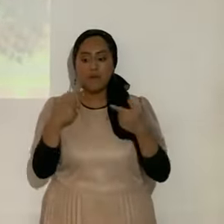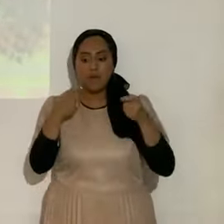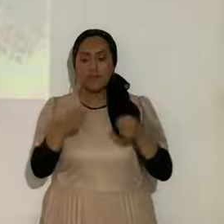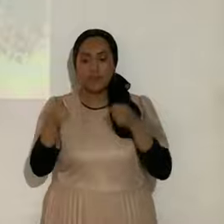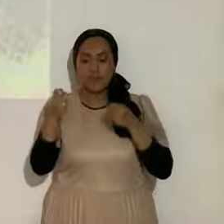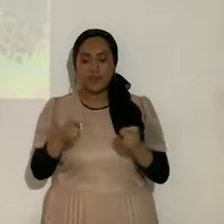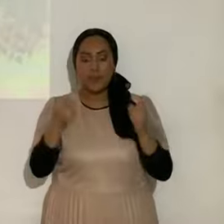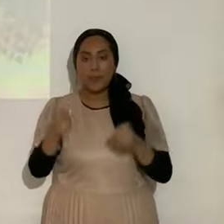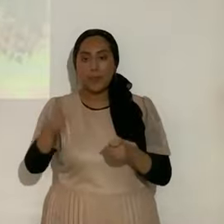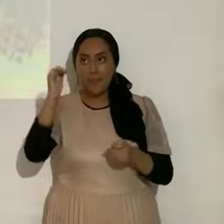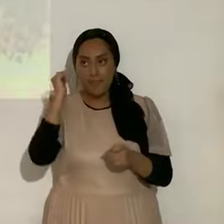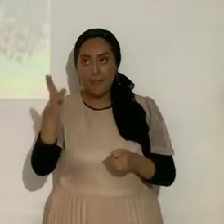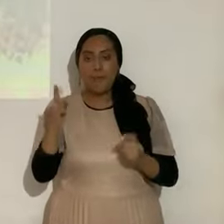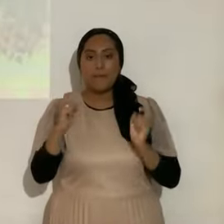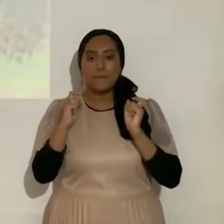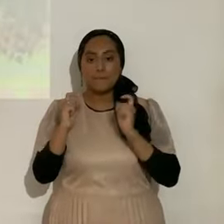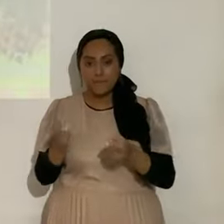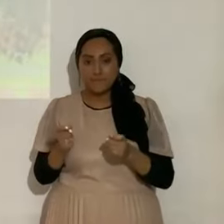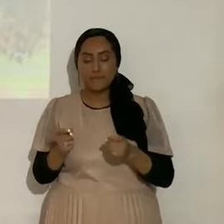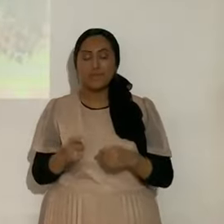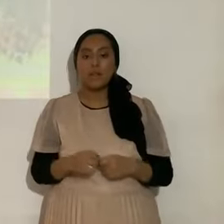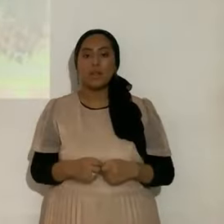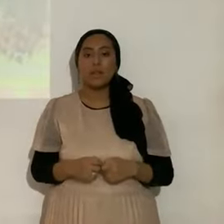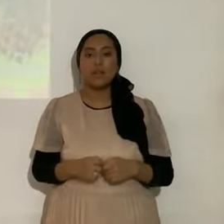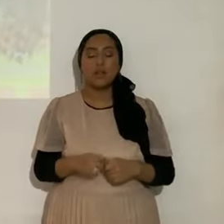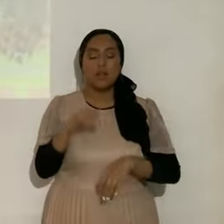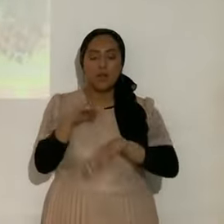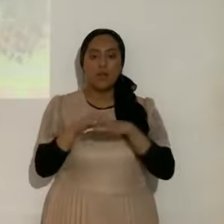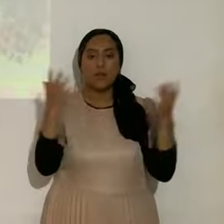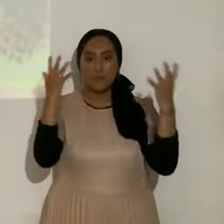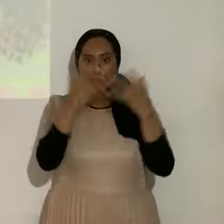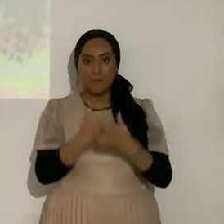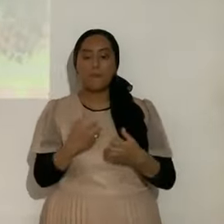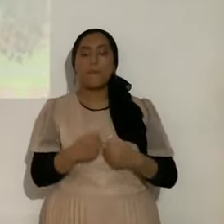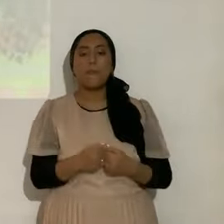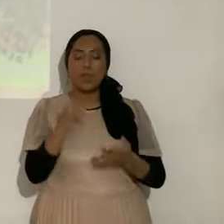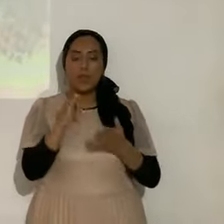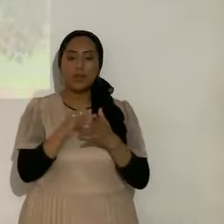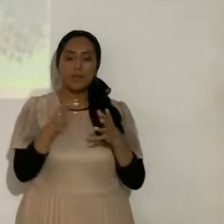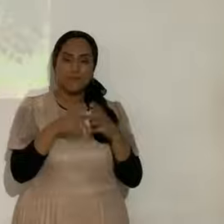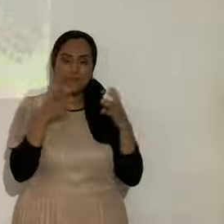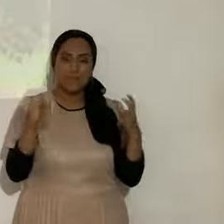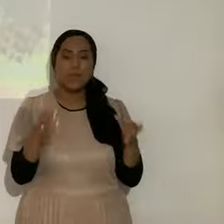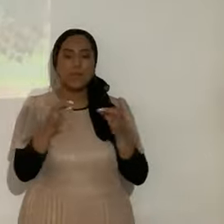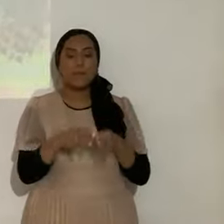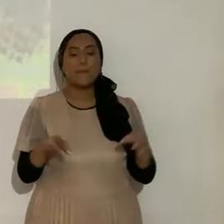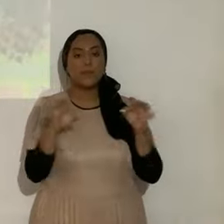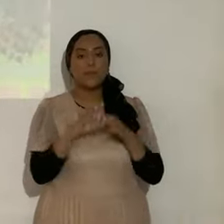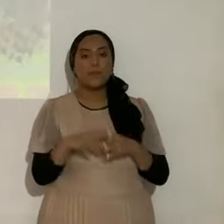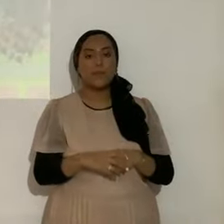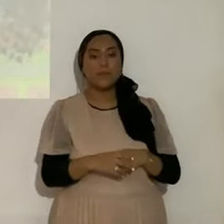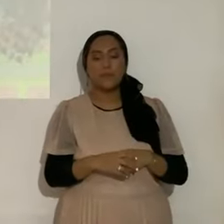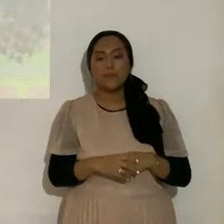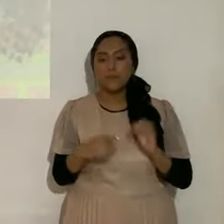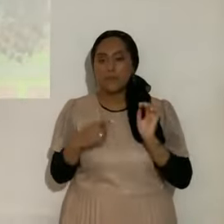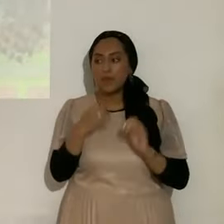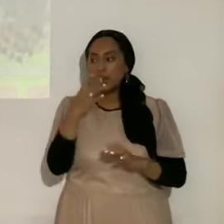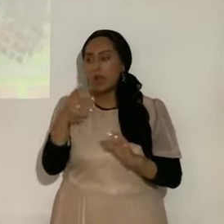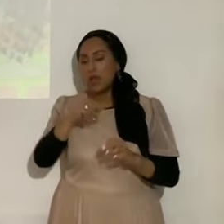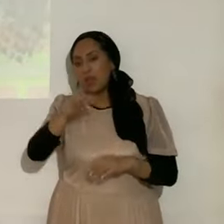autoridad que Yahweh dio, sí, sobre las tinieblas. Eso es muy importante. La tarea es iluminar a